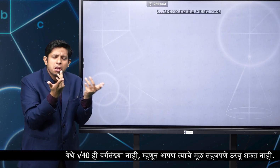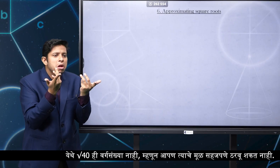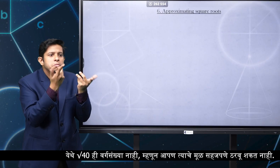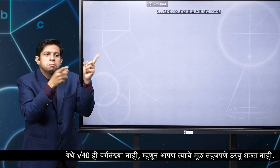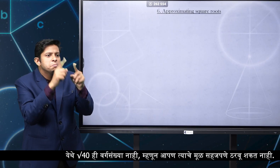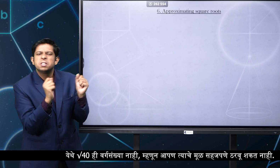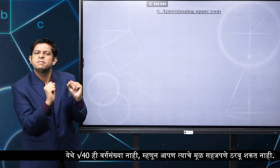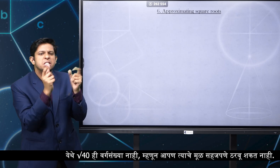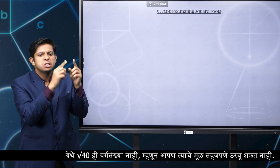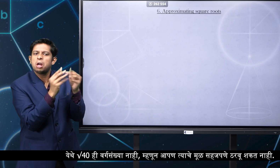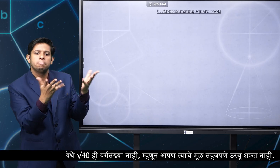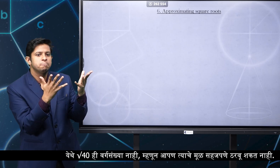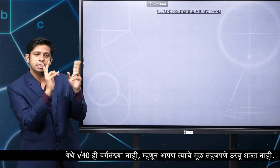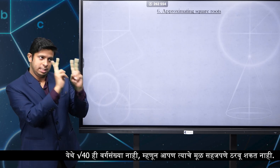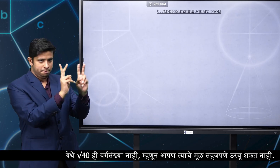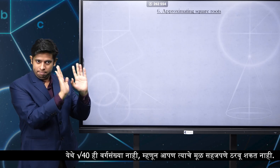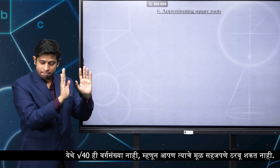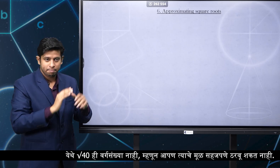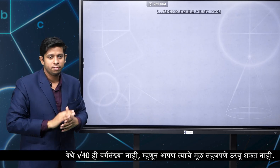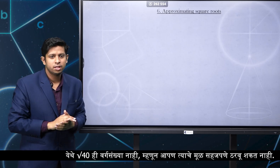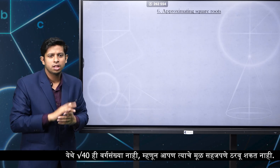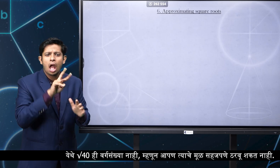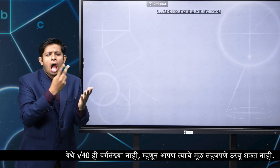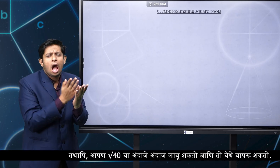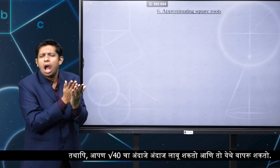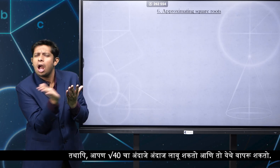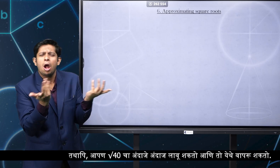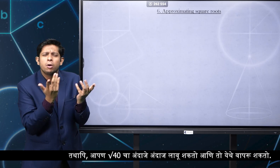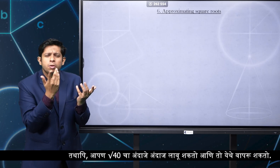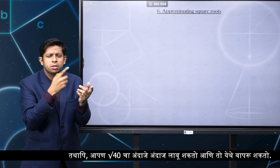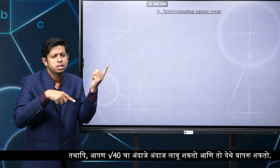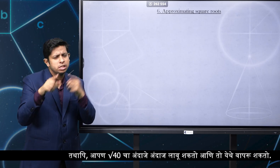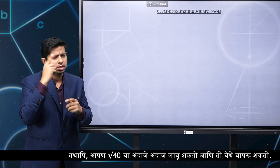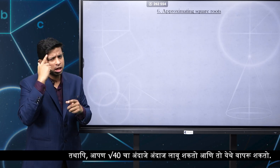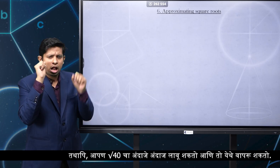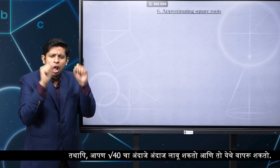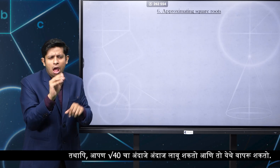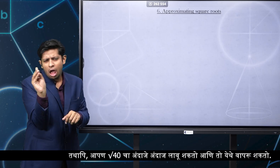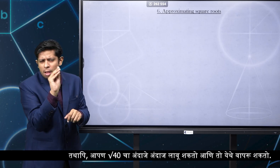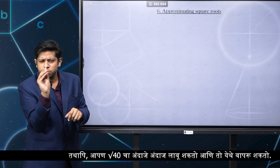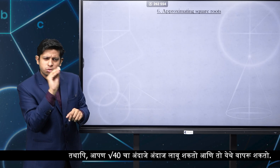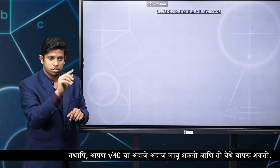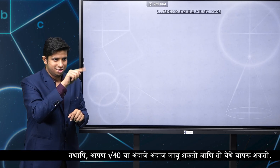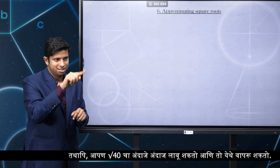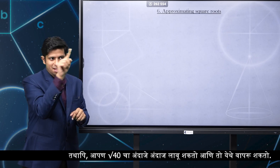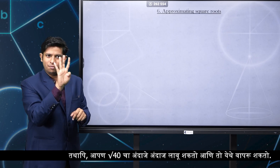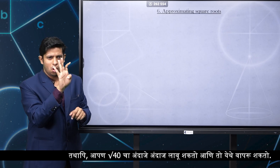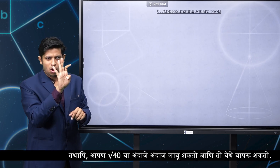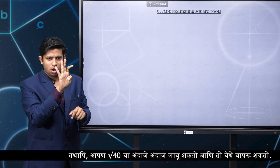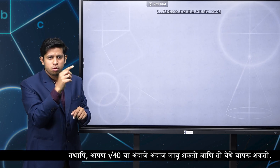सहजपणे ठरवू शकत नाही. तथापि आपण वर्गमुळामध्ये 40चा अंदाज